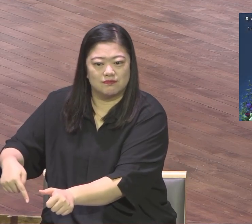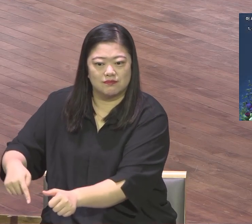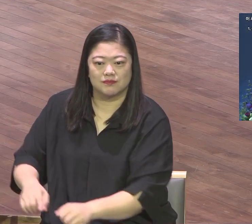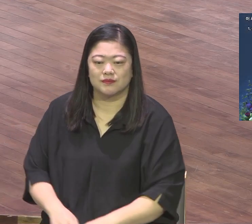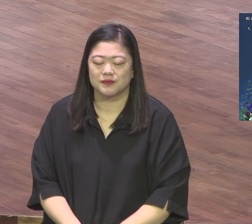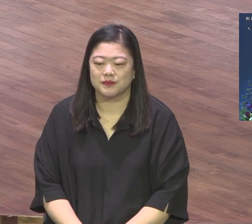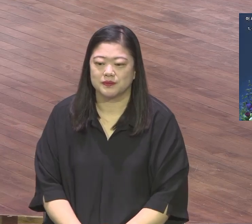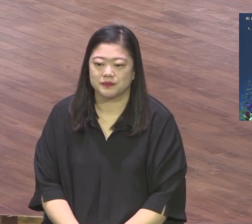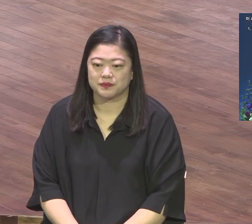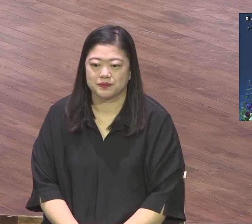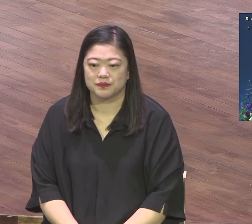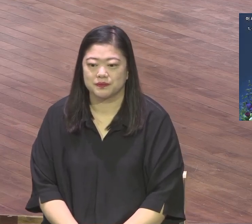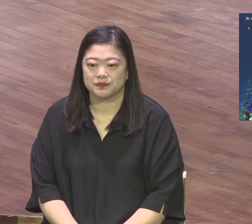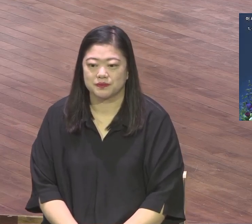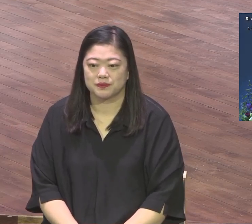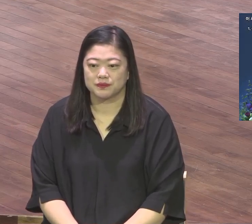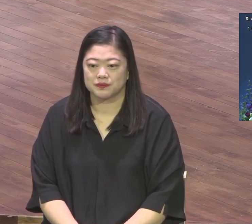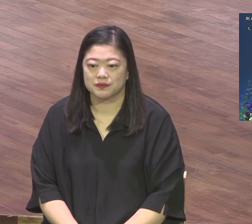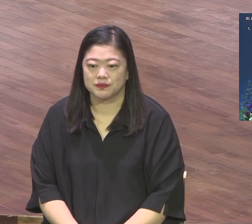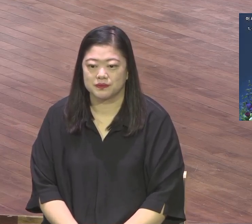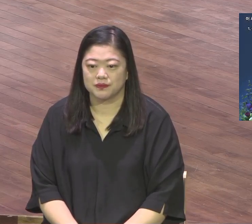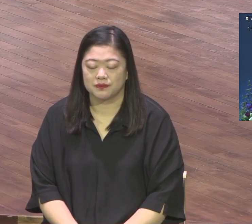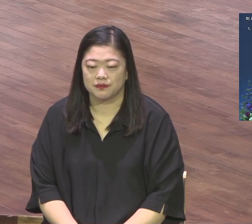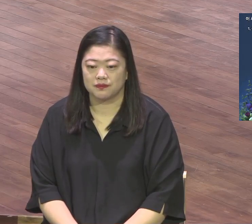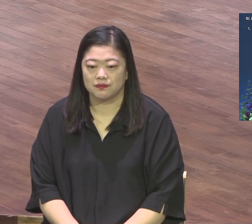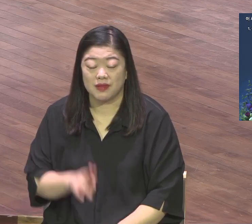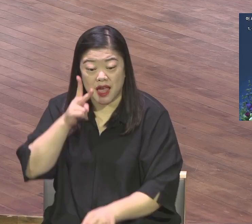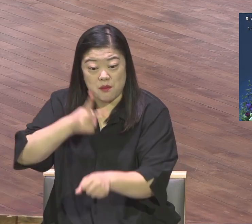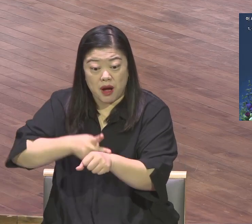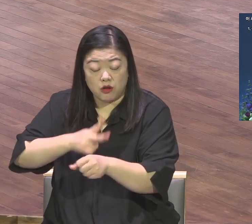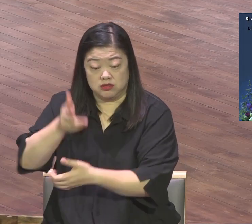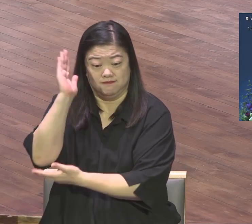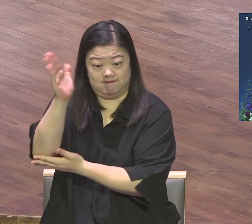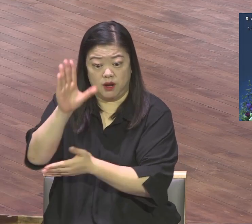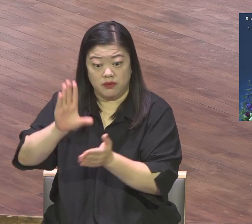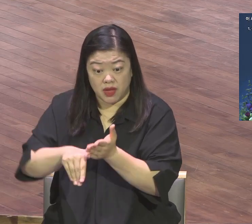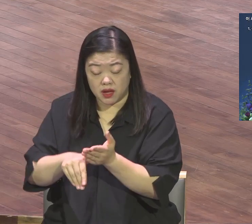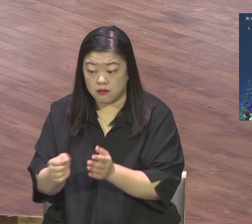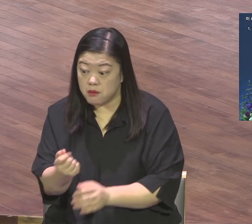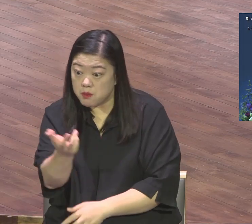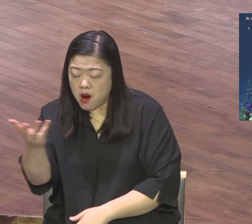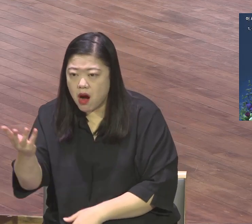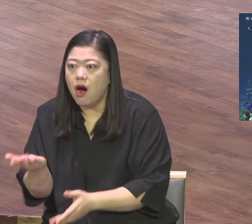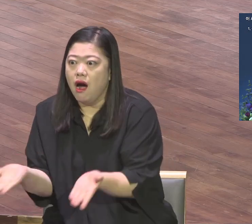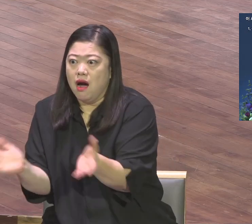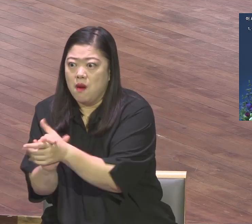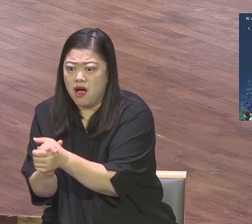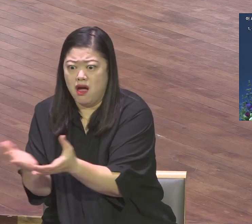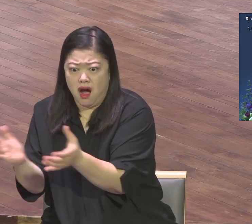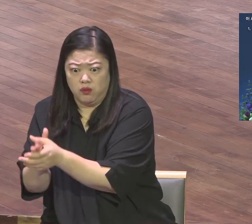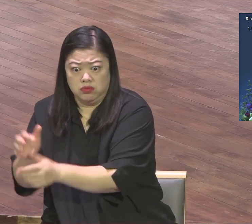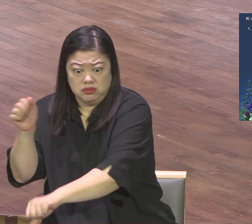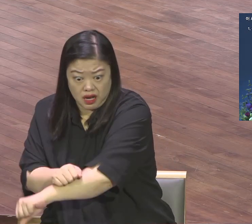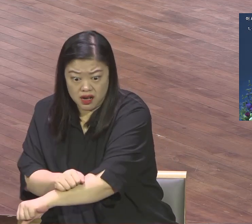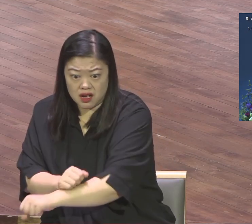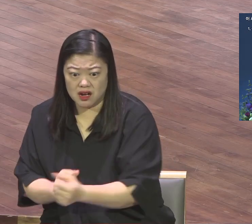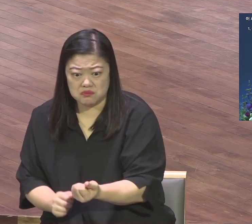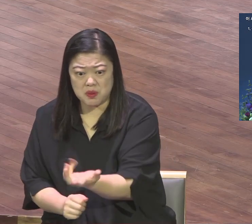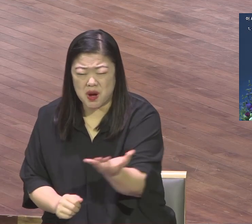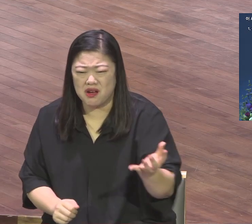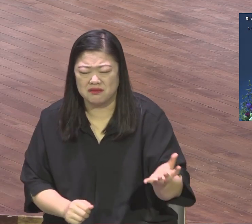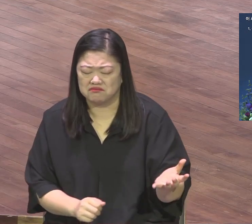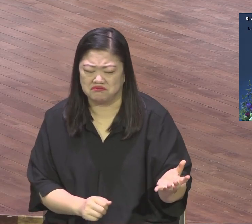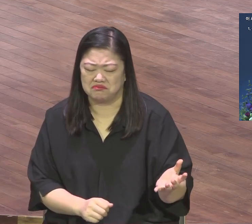바울이 전한 이 메시지를 잘 받는 사람도 있었지만은 그것을 믿지 않고